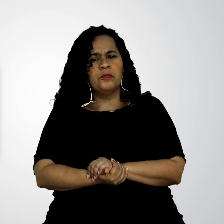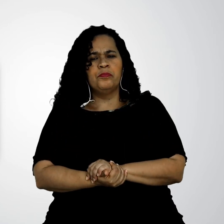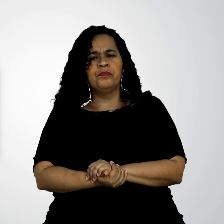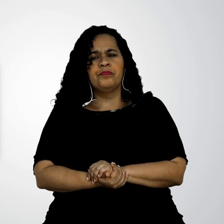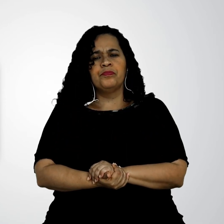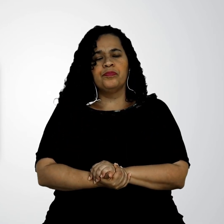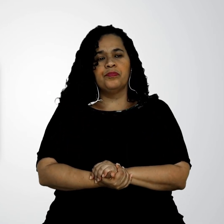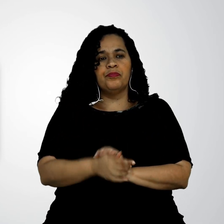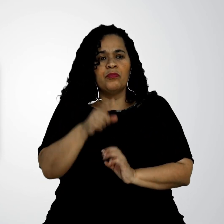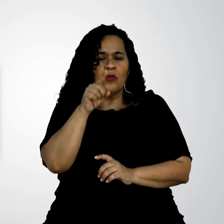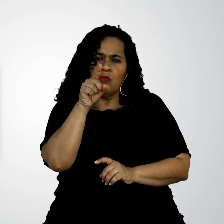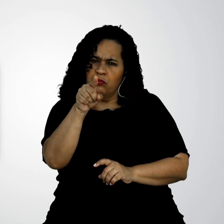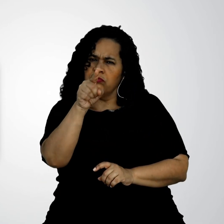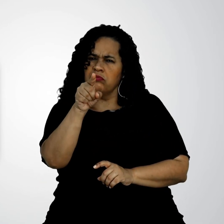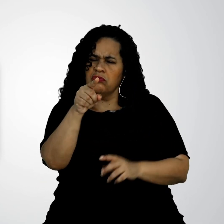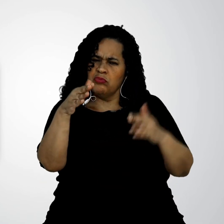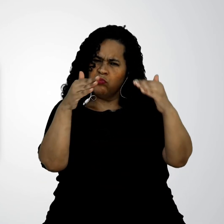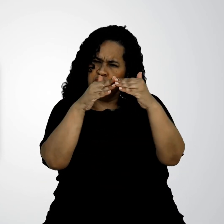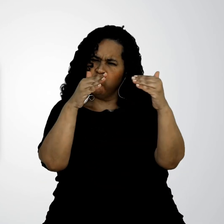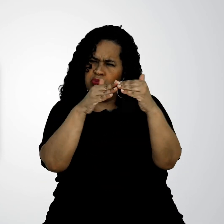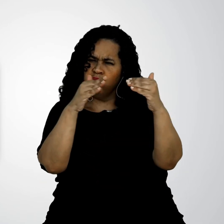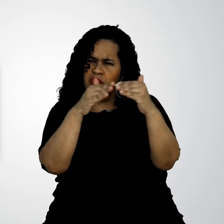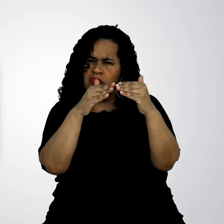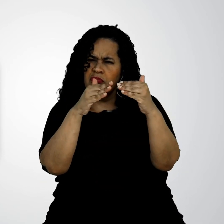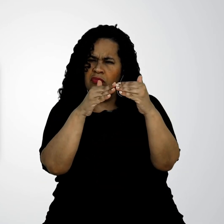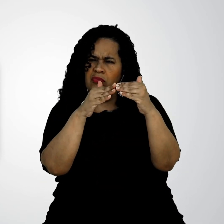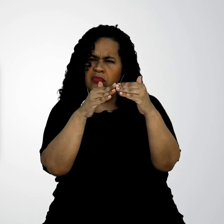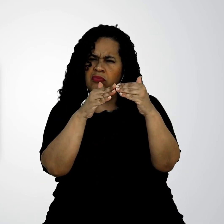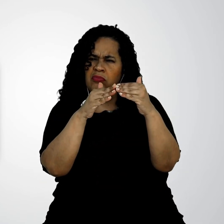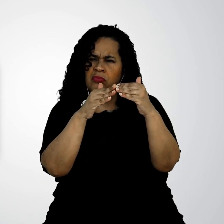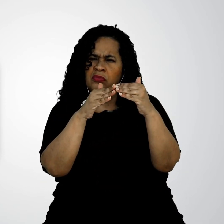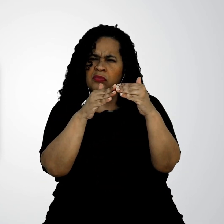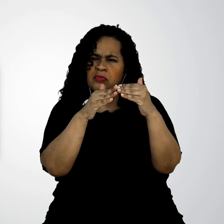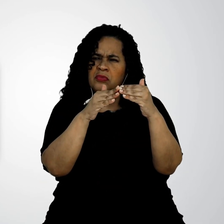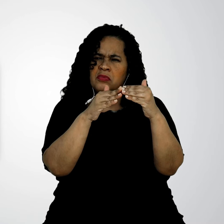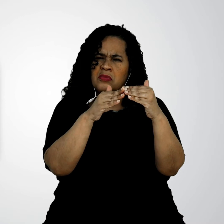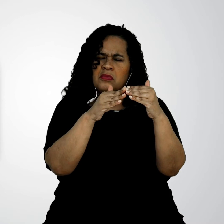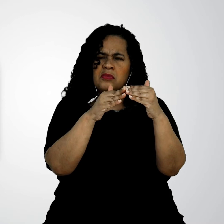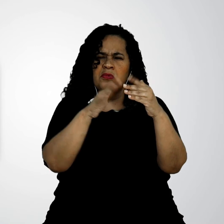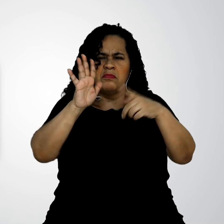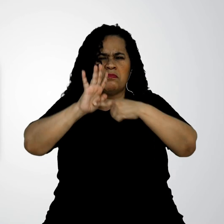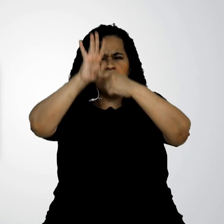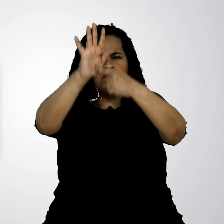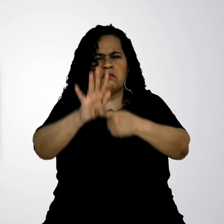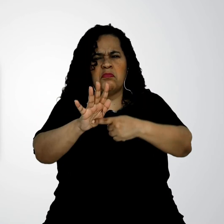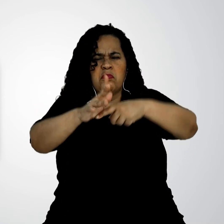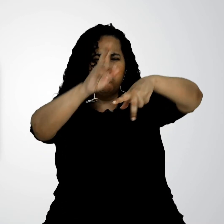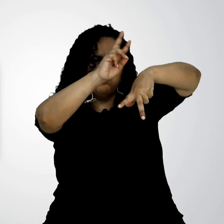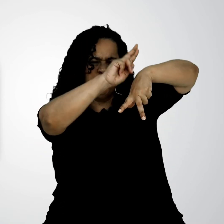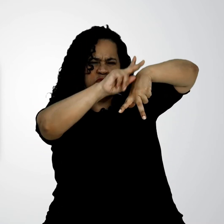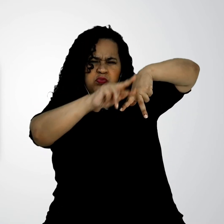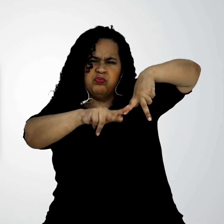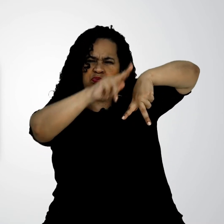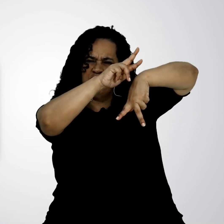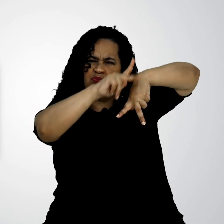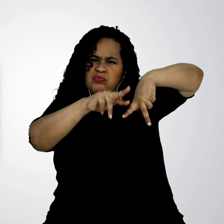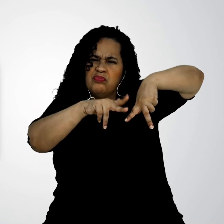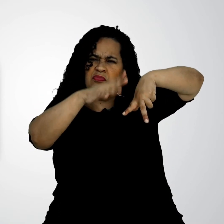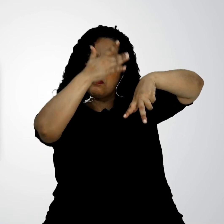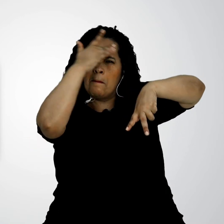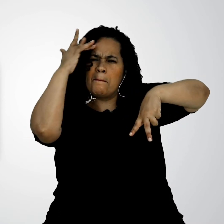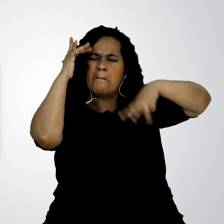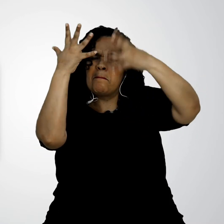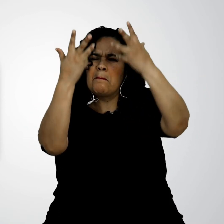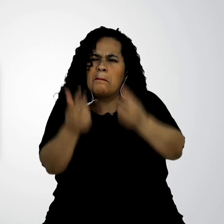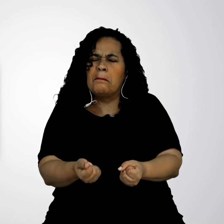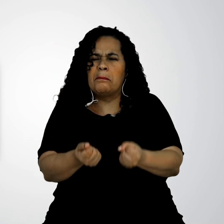Você concorda que há esse investimento pesado para tornar a ideologia de gênero aceitável? E